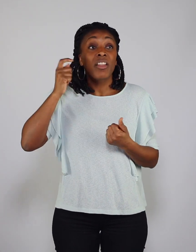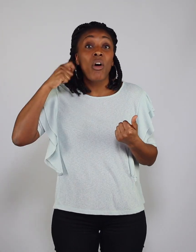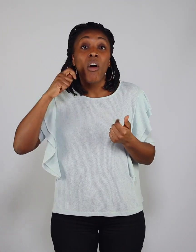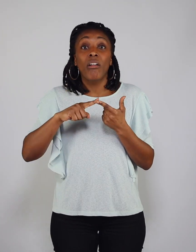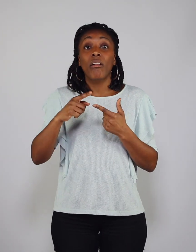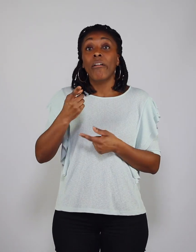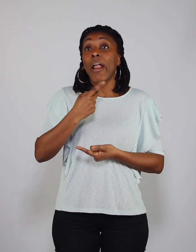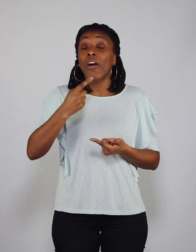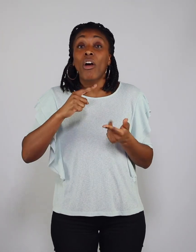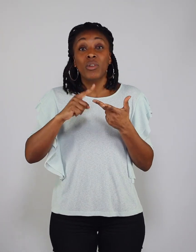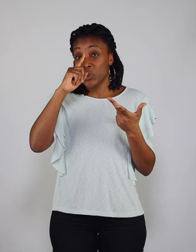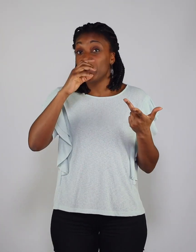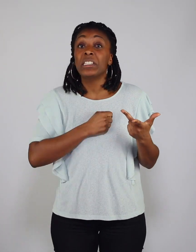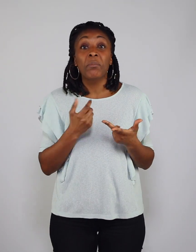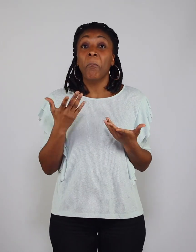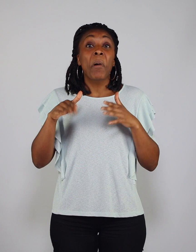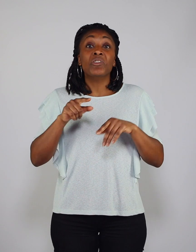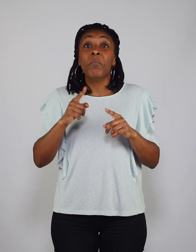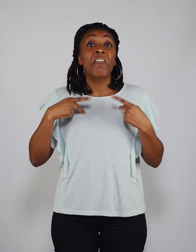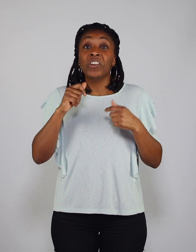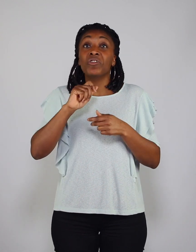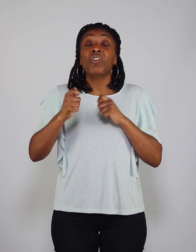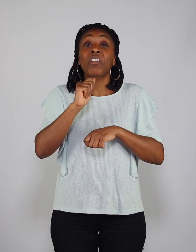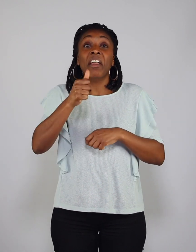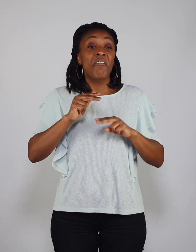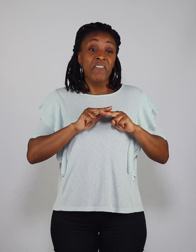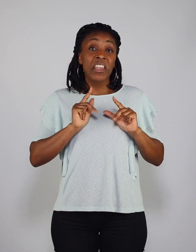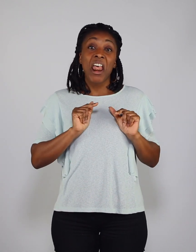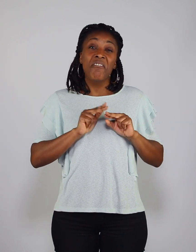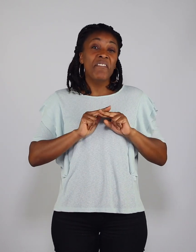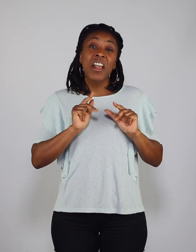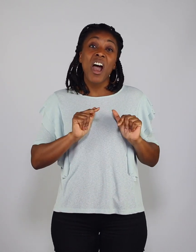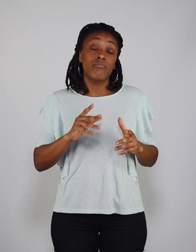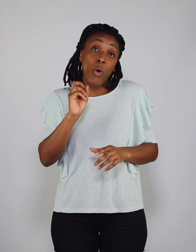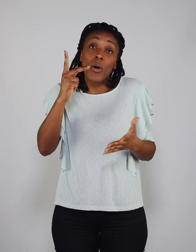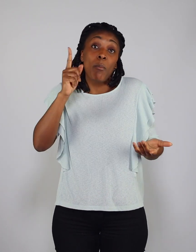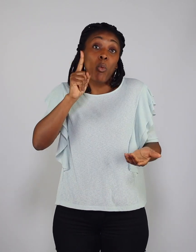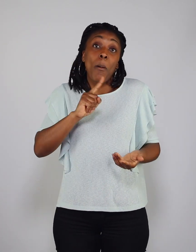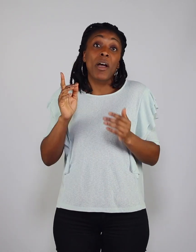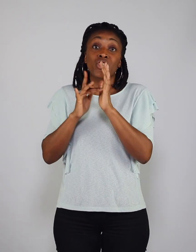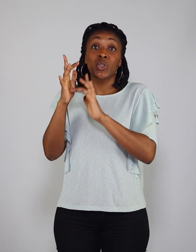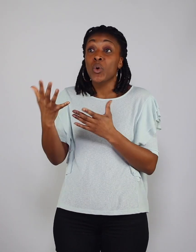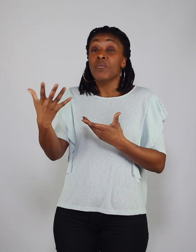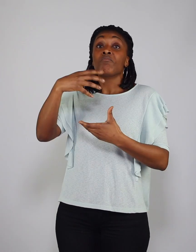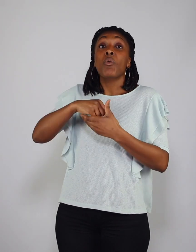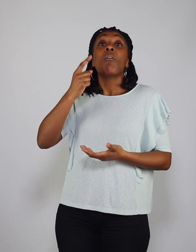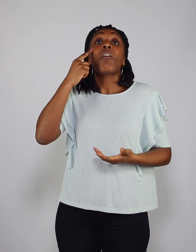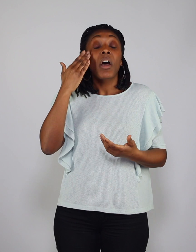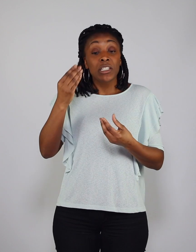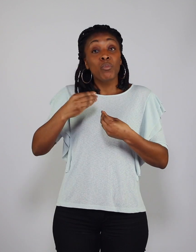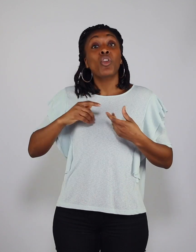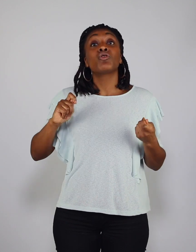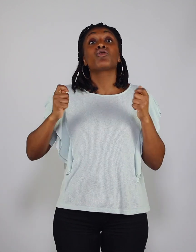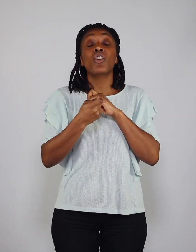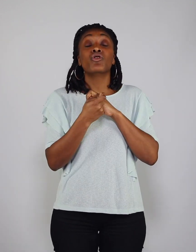J'ai essayé la drogue, j'ai essayé l'alcool, le suicide, j'ai tout essayé, ma vie n'a pas changé, le vide est toujours là. Ok, on va voir si ce Jésus,